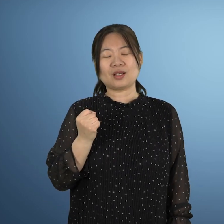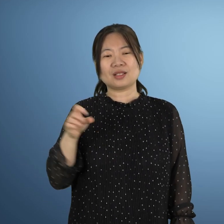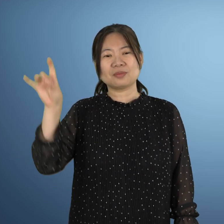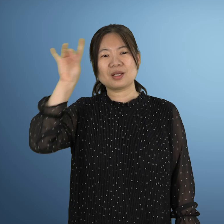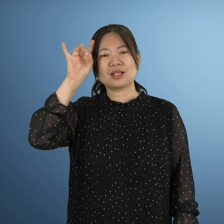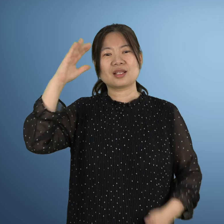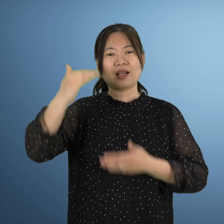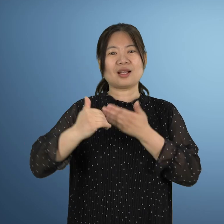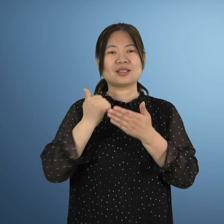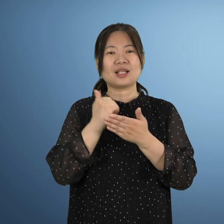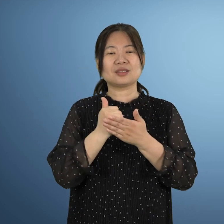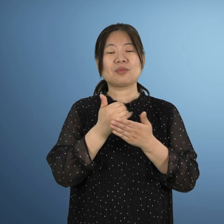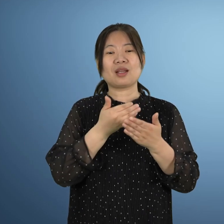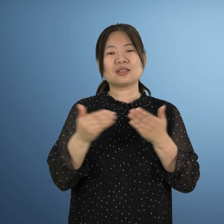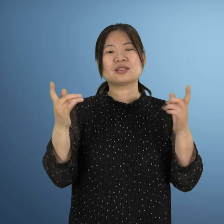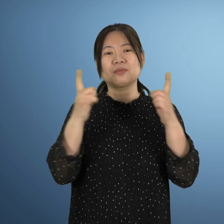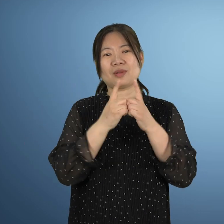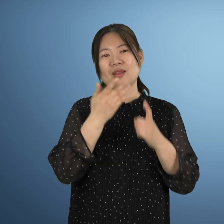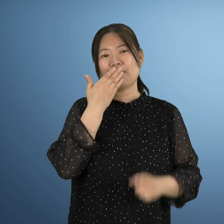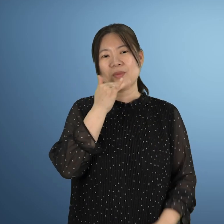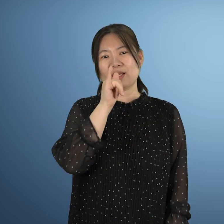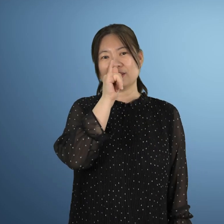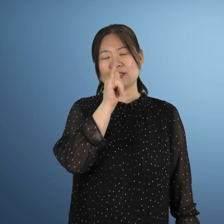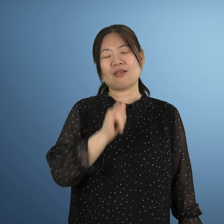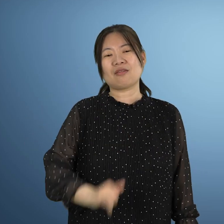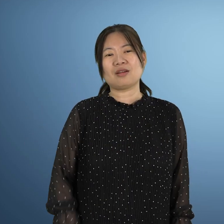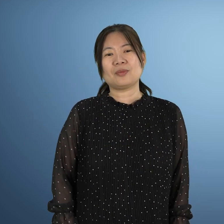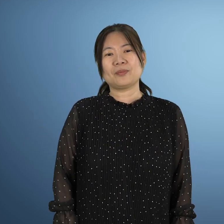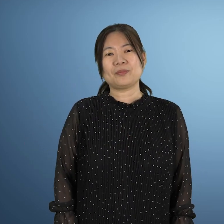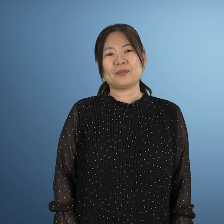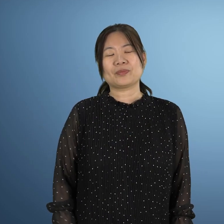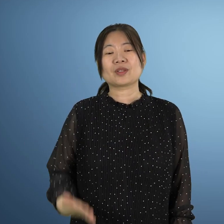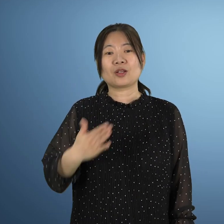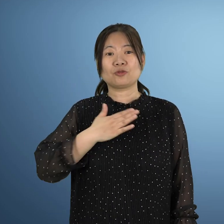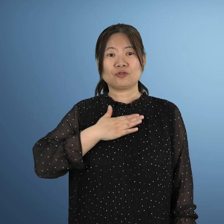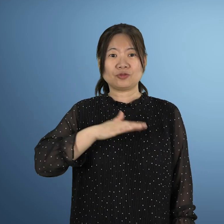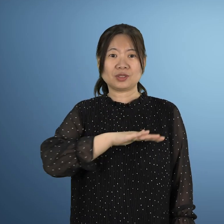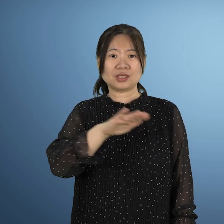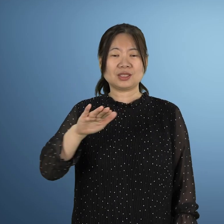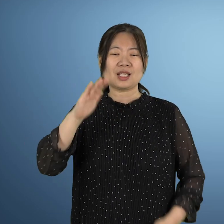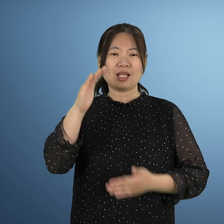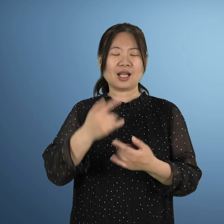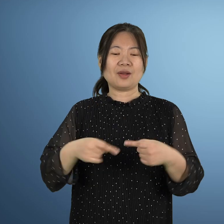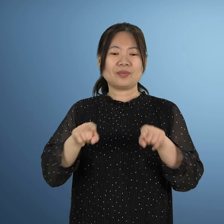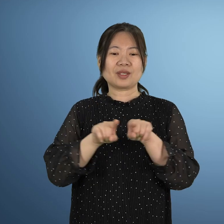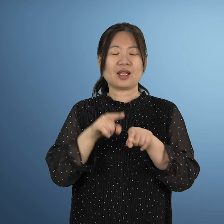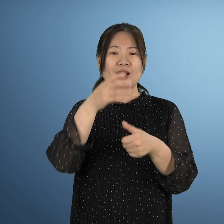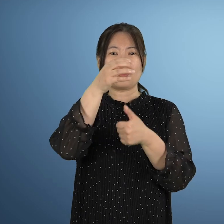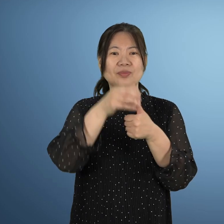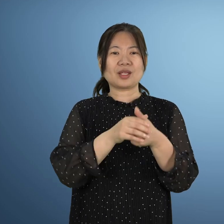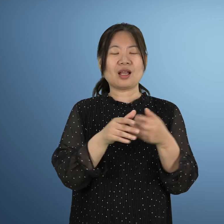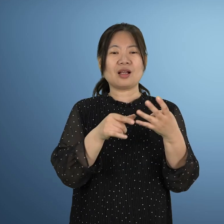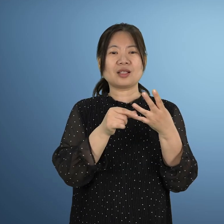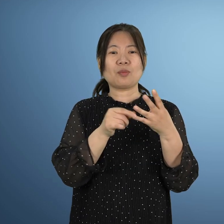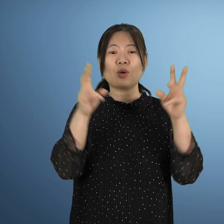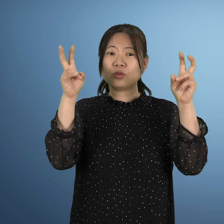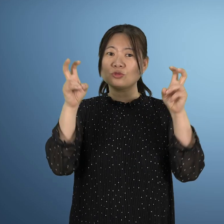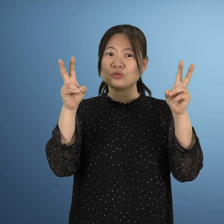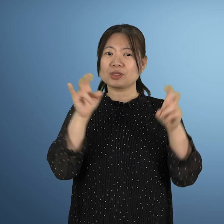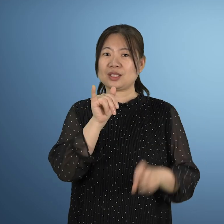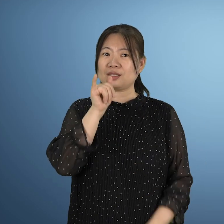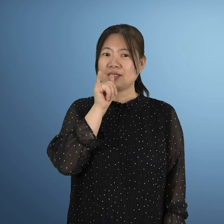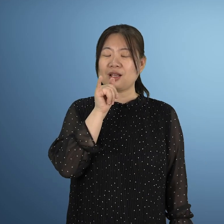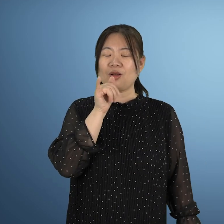뜻밖의 하나님의 그림을 만나게 돼요. 그래서 우리가 함께 감당해야 될 네 번째 주제가